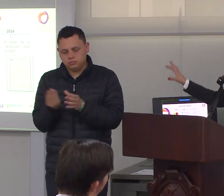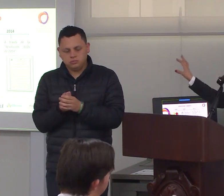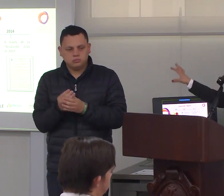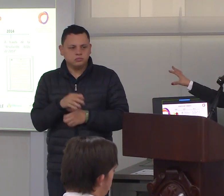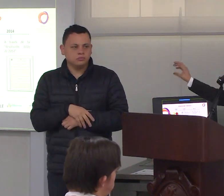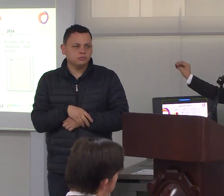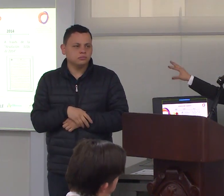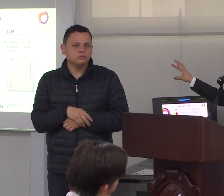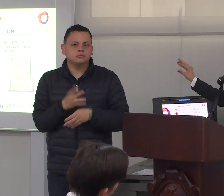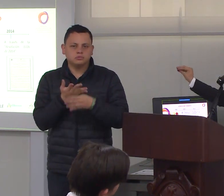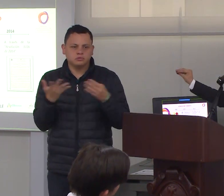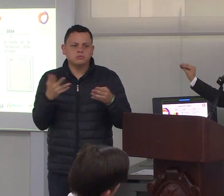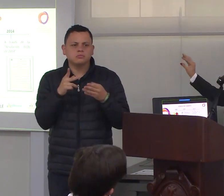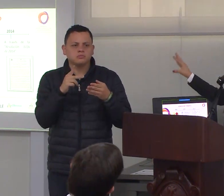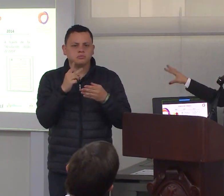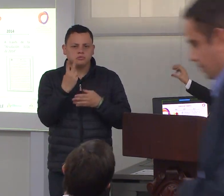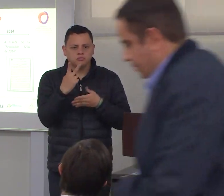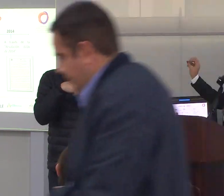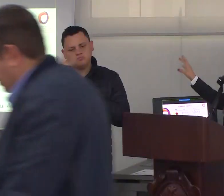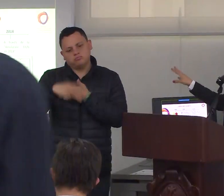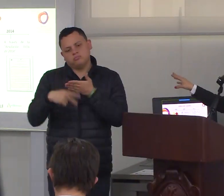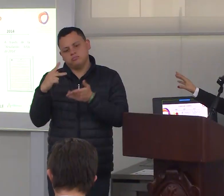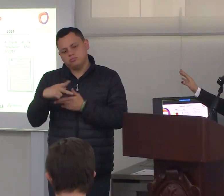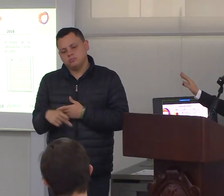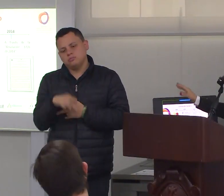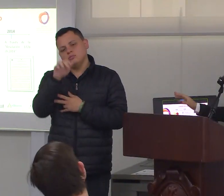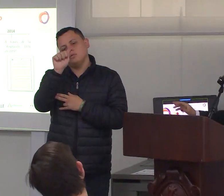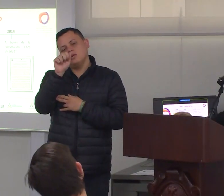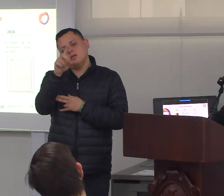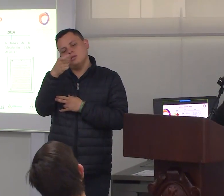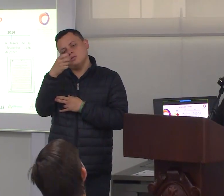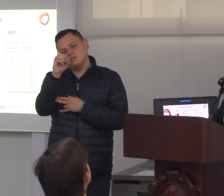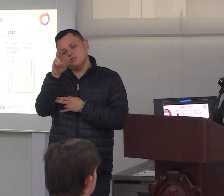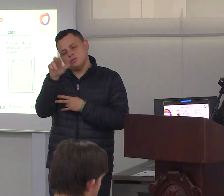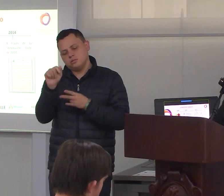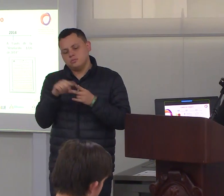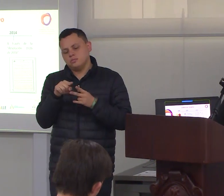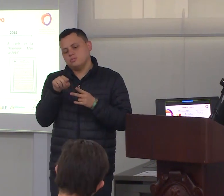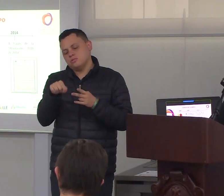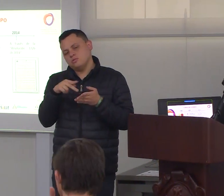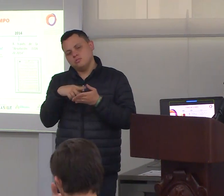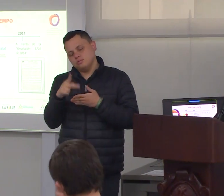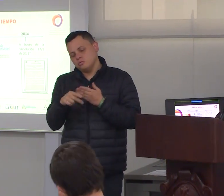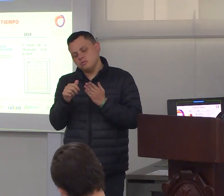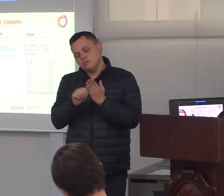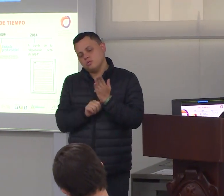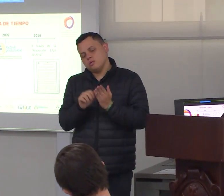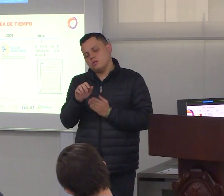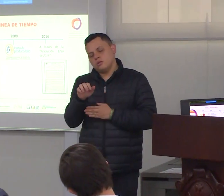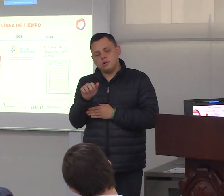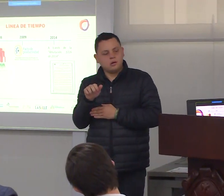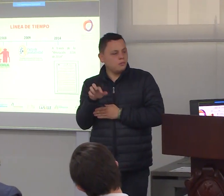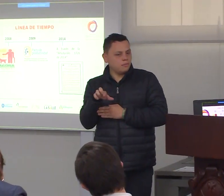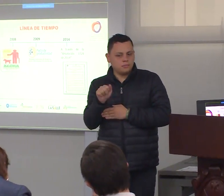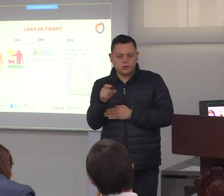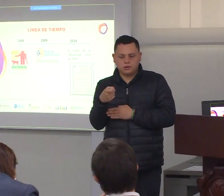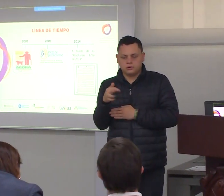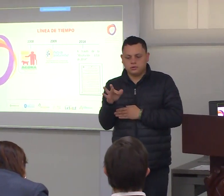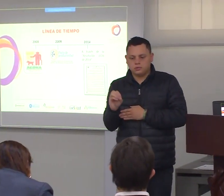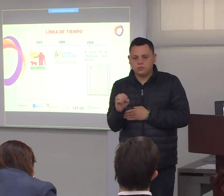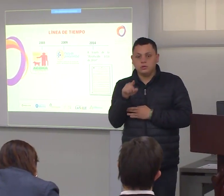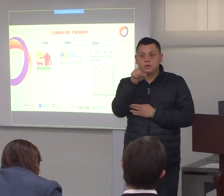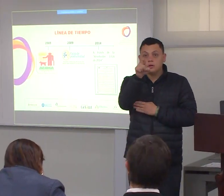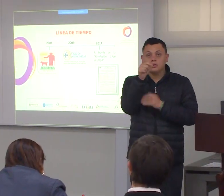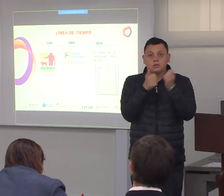dos proyectos grandes como ustedes los pueden ver ahí, Programa Ágora, Programa Pacto, pero con el Programa Ágora trabajamos mucho la